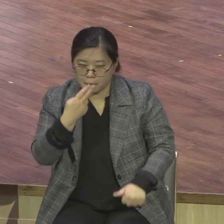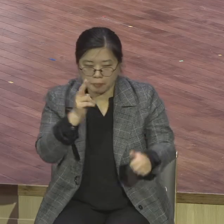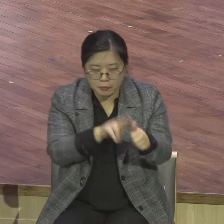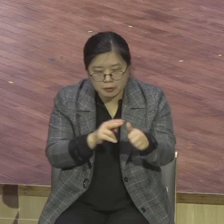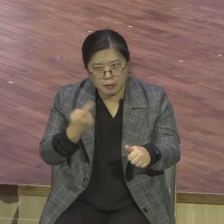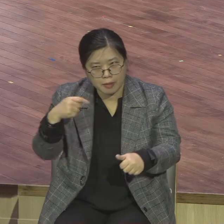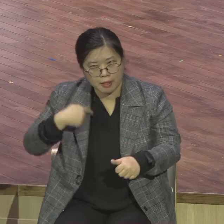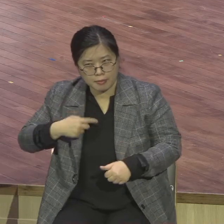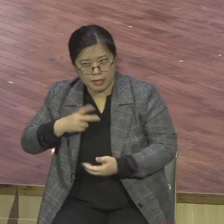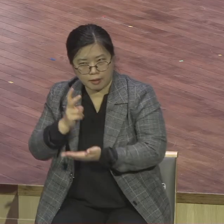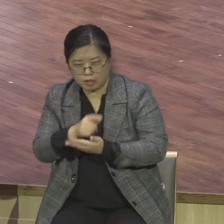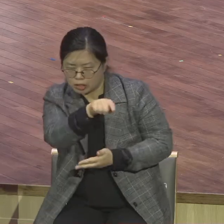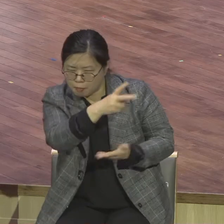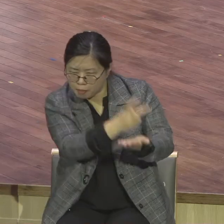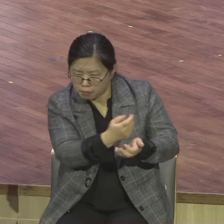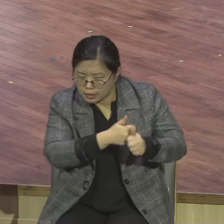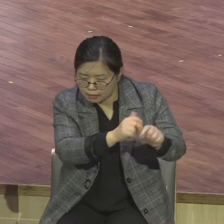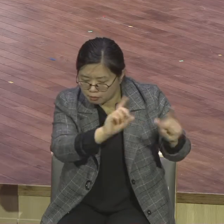말.